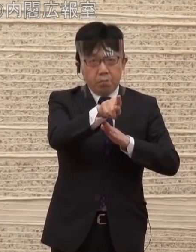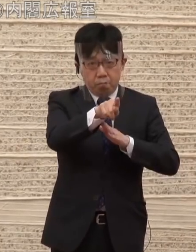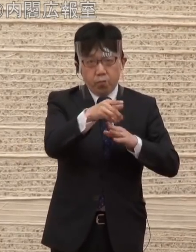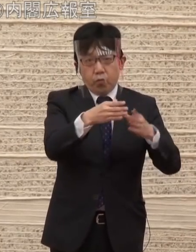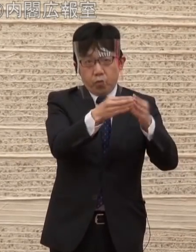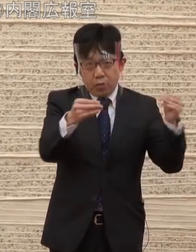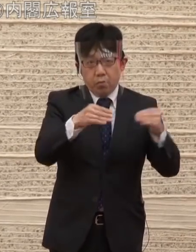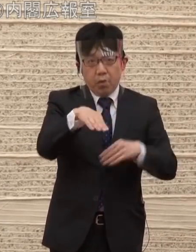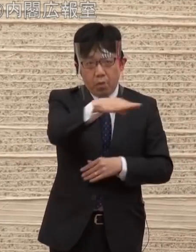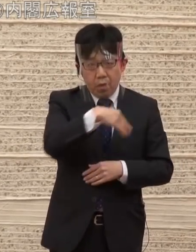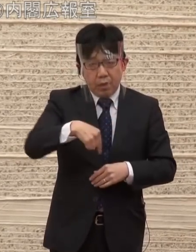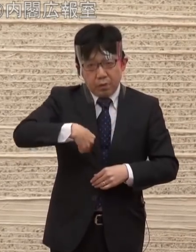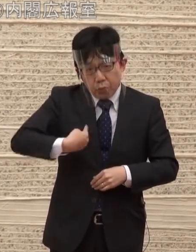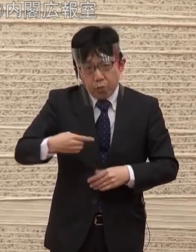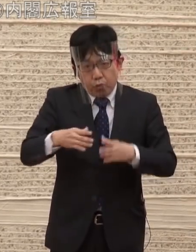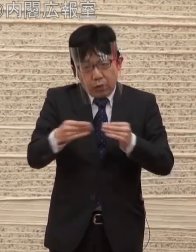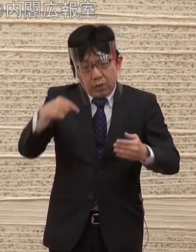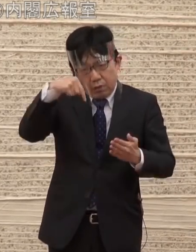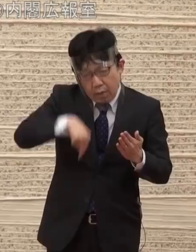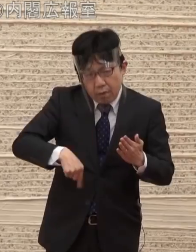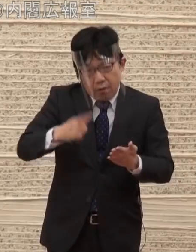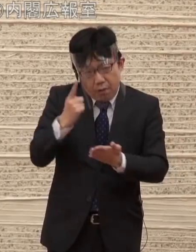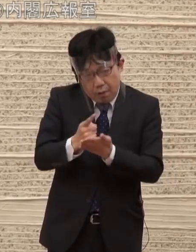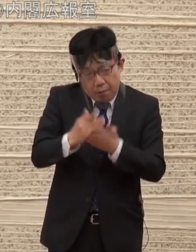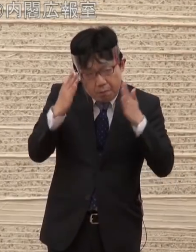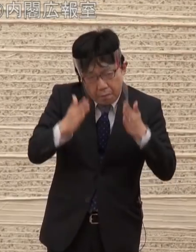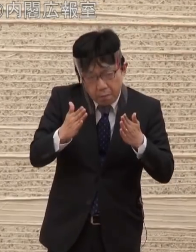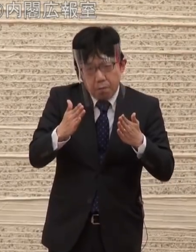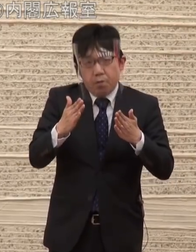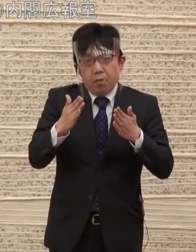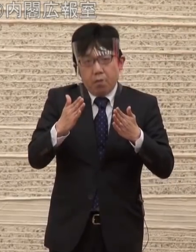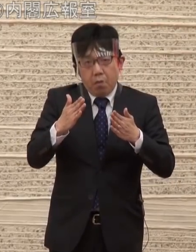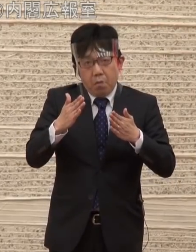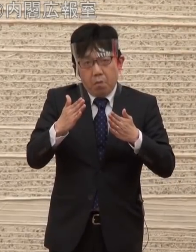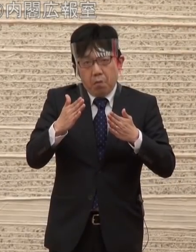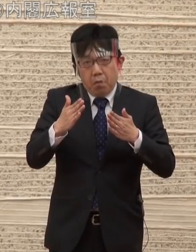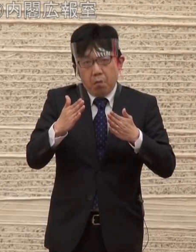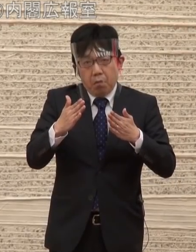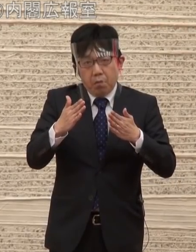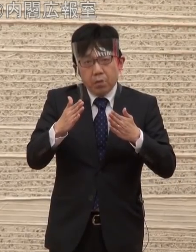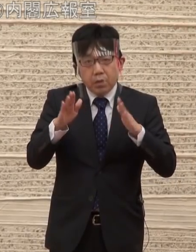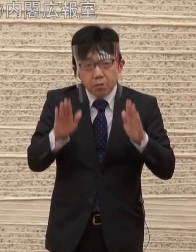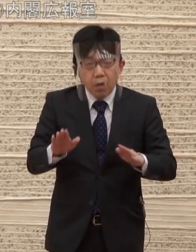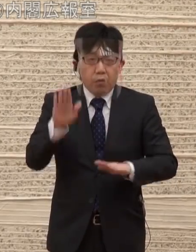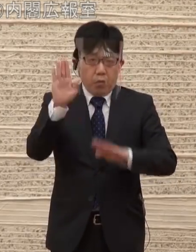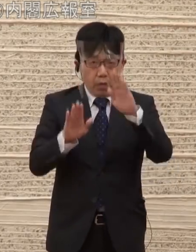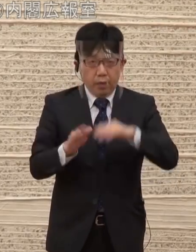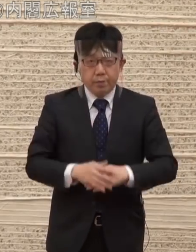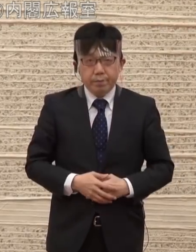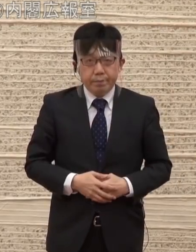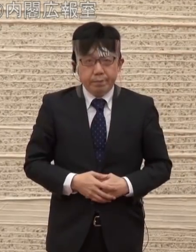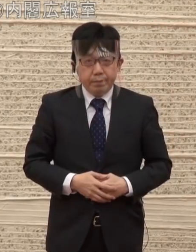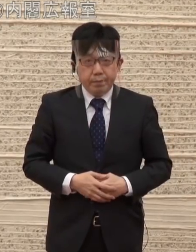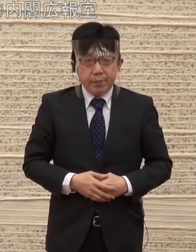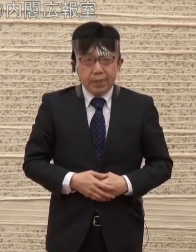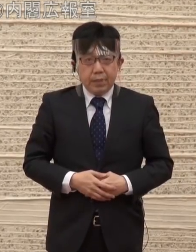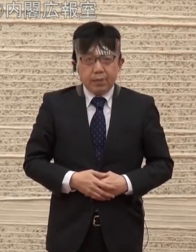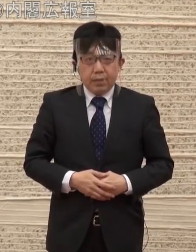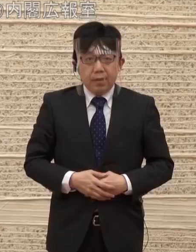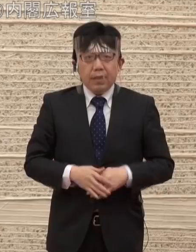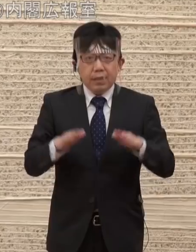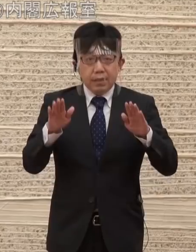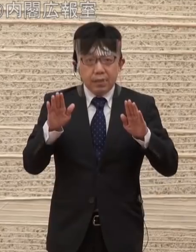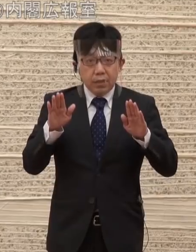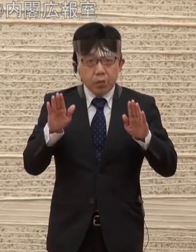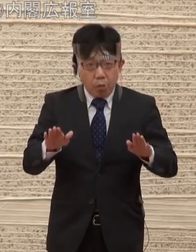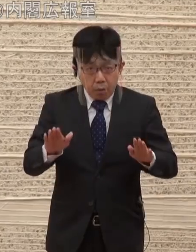で体いっぱいになっているそうした現実がありますそこに隙が